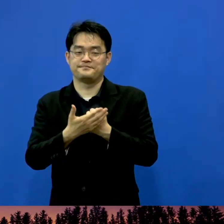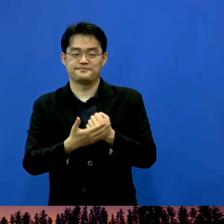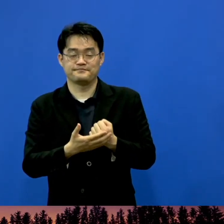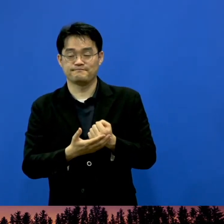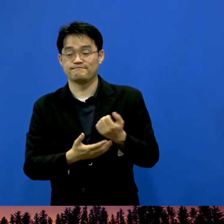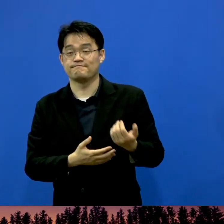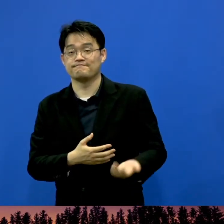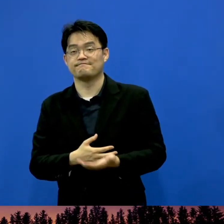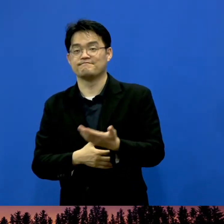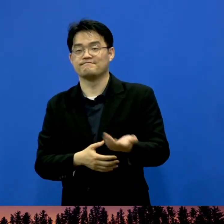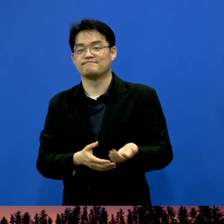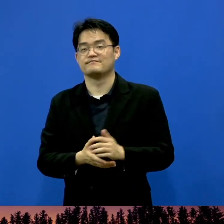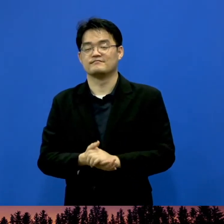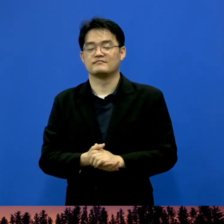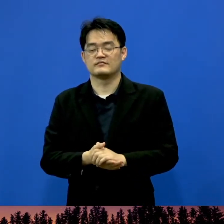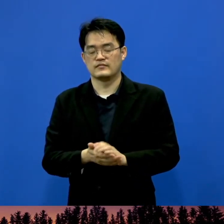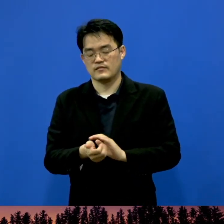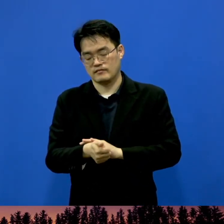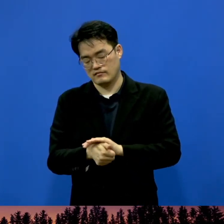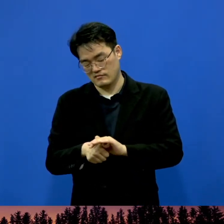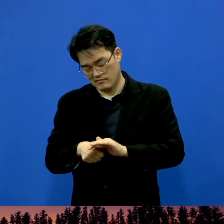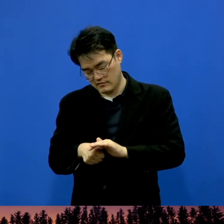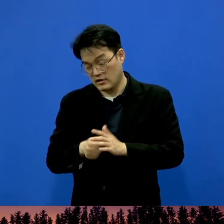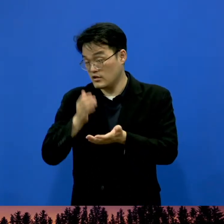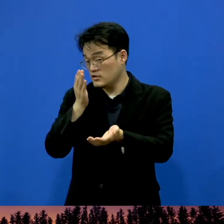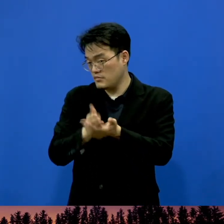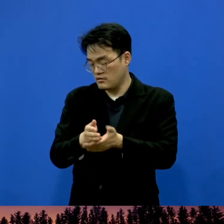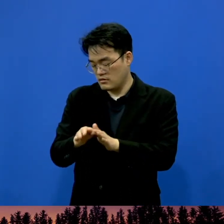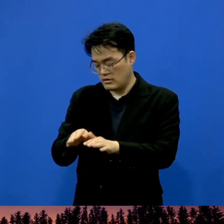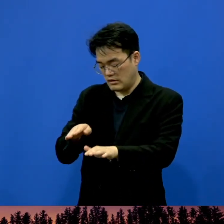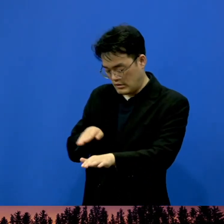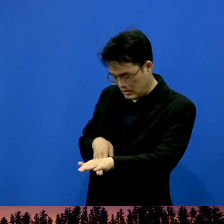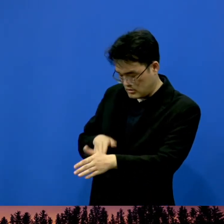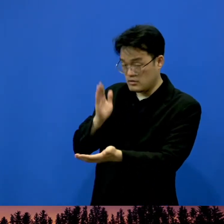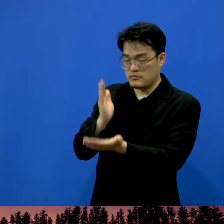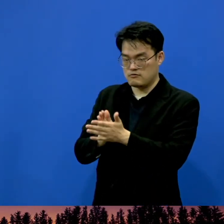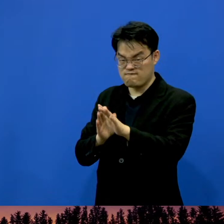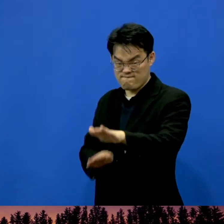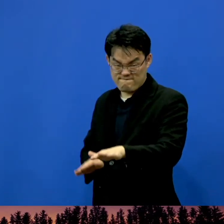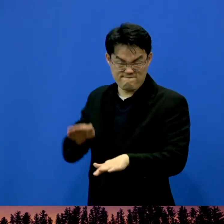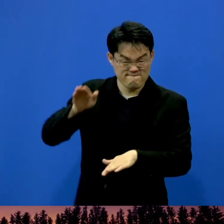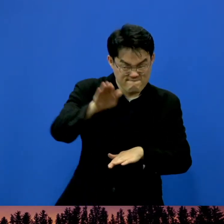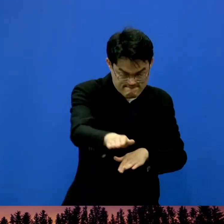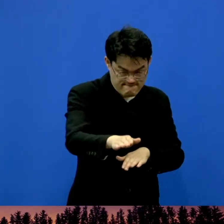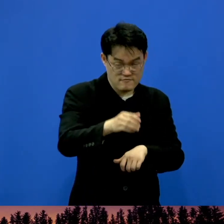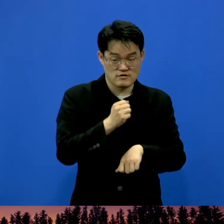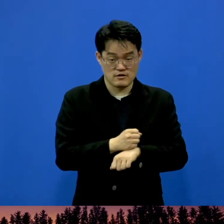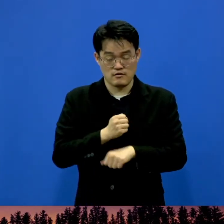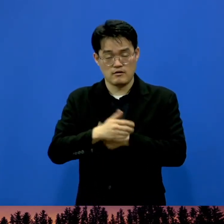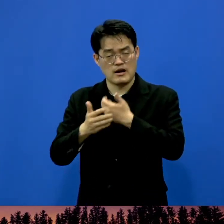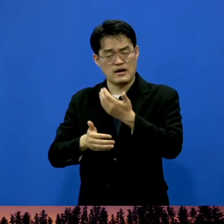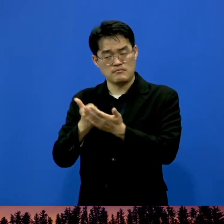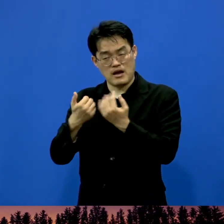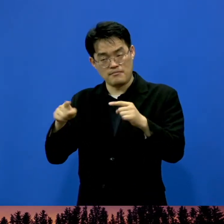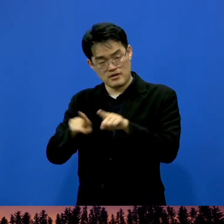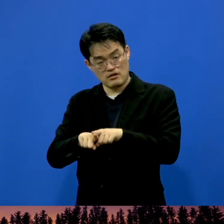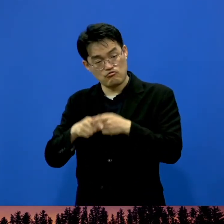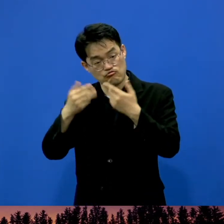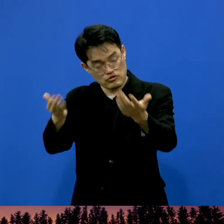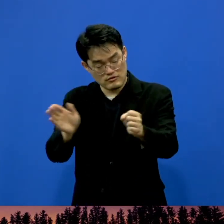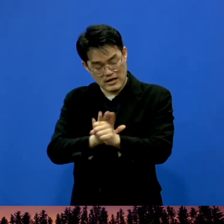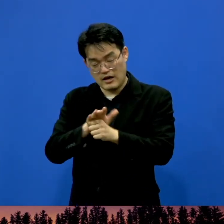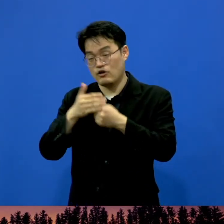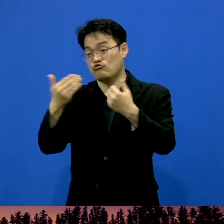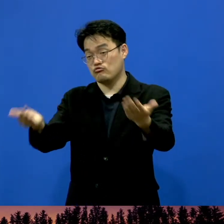여러분 움츠려 있지 마십시오. 발을 내딛으십시오. 하나님 우리의 하나님이시고요. 우리와 함께 하시고요. 우리를 사랑하시고요.